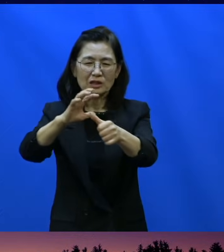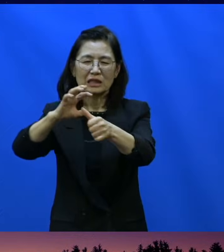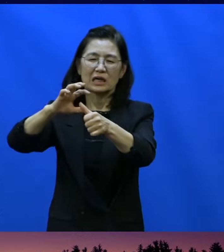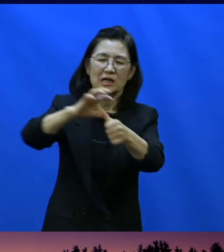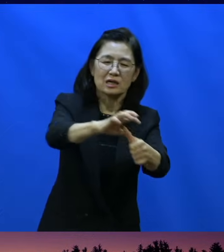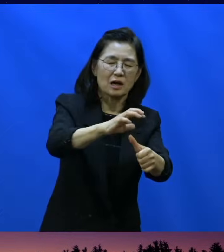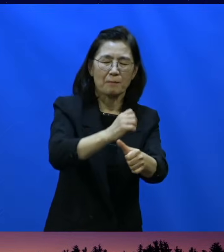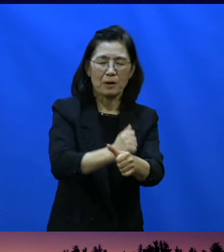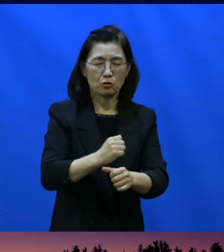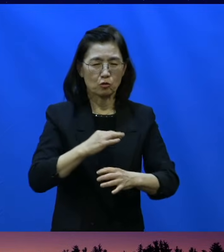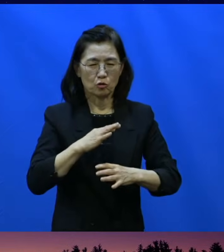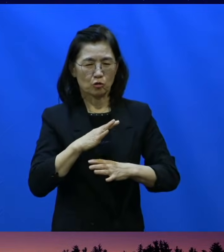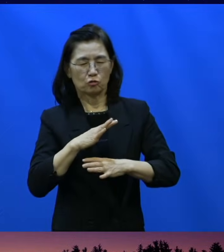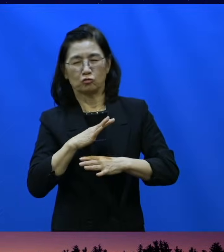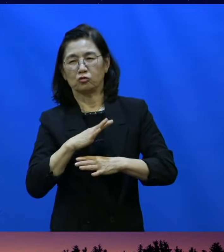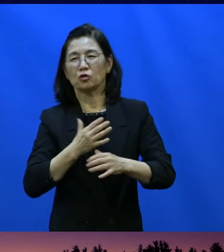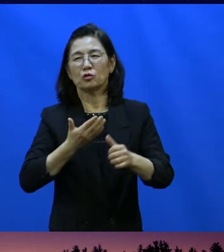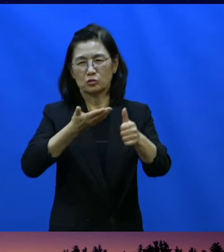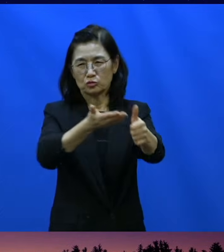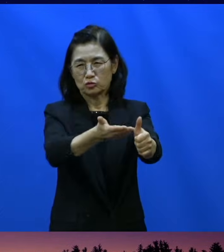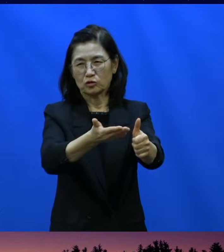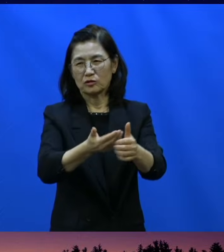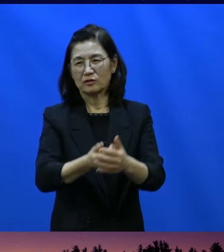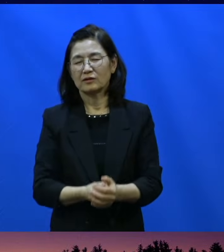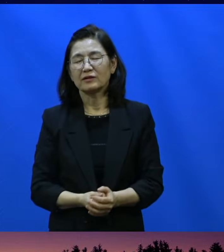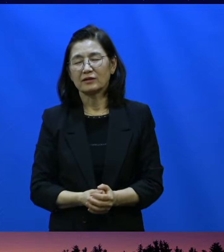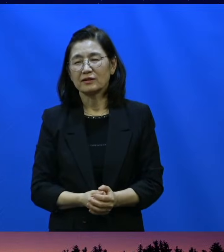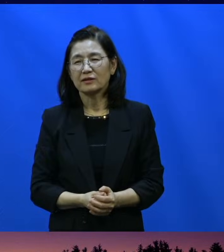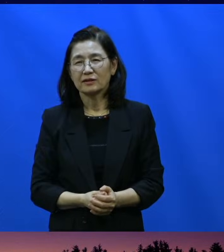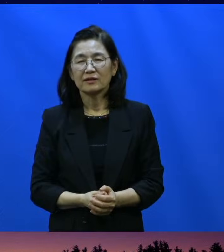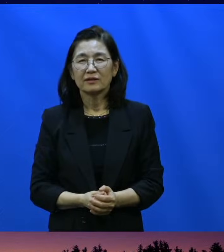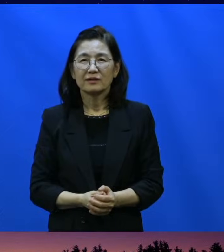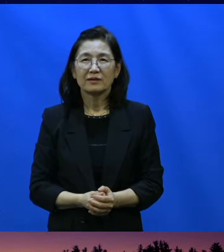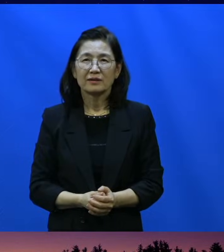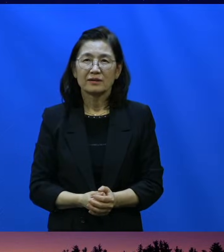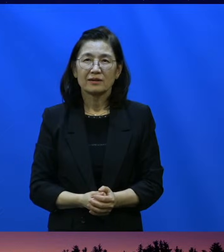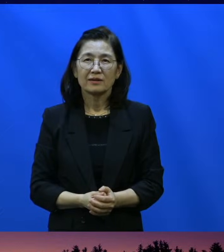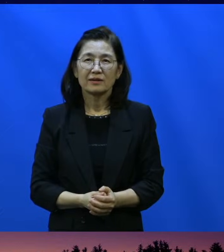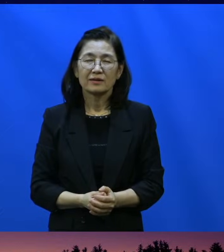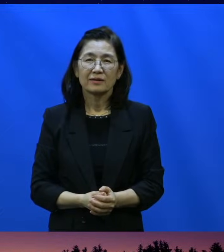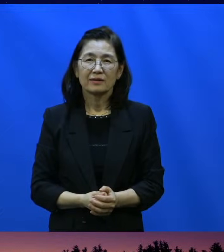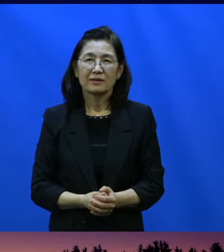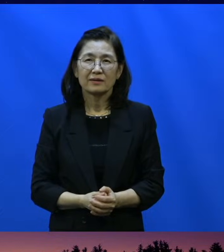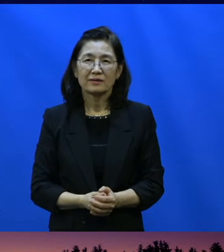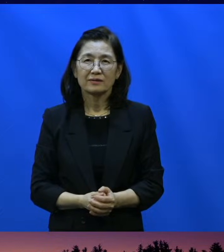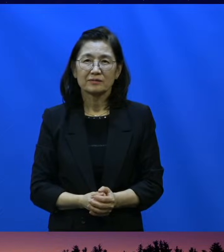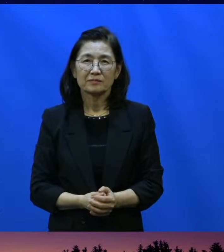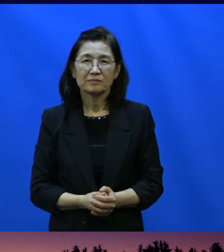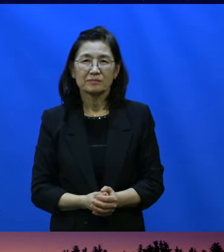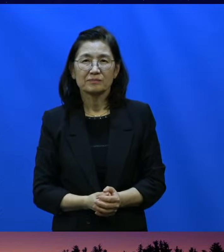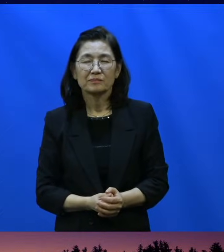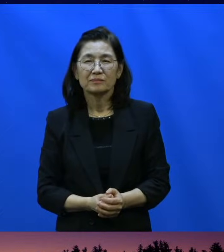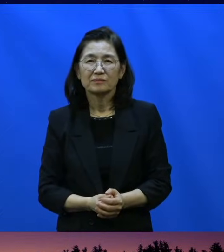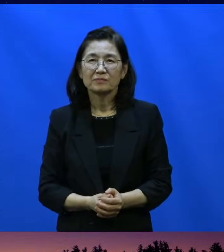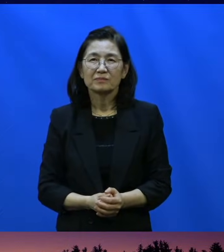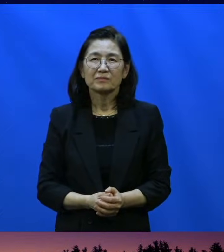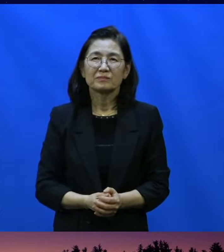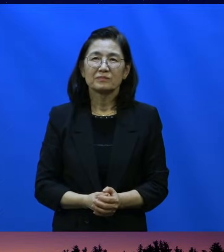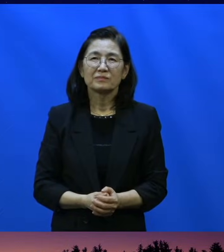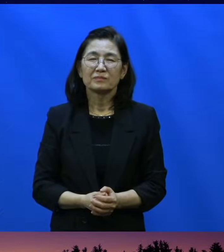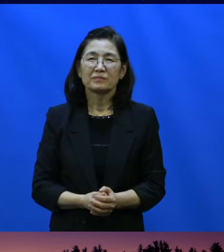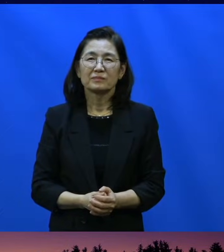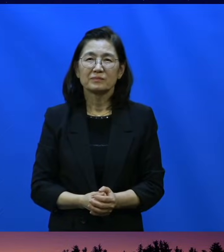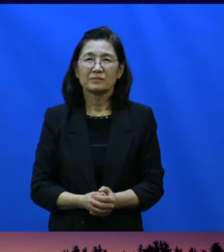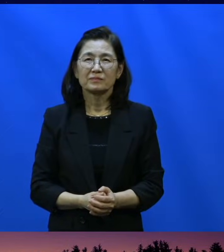여러분 두려움에서부터 출발한 거예요. 두려움을 자꾸 주는 겁니다. 그러니까 고도의 가스라이팅이 있는 거예요. 종교 안에. 이